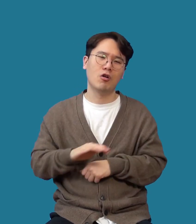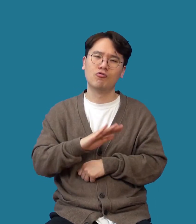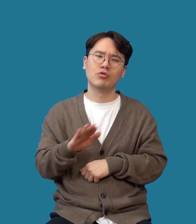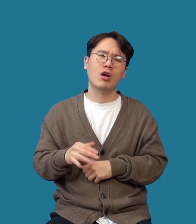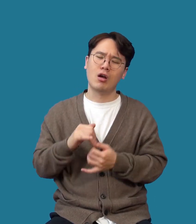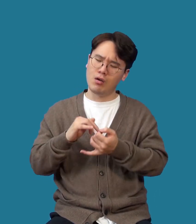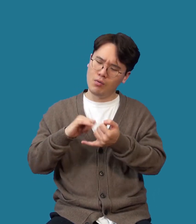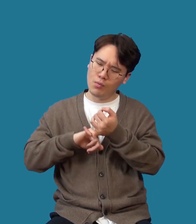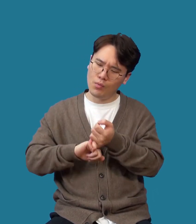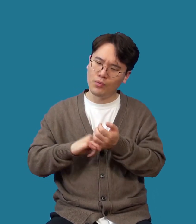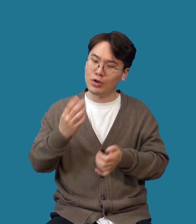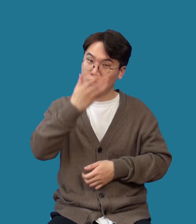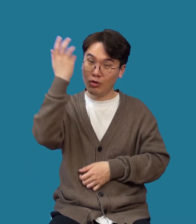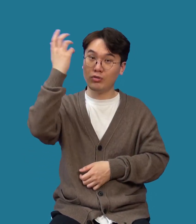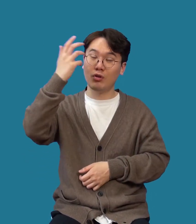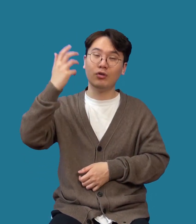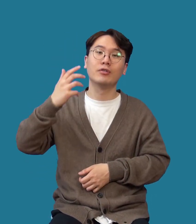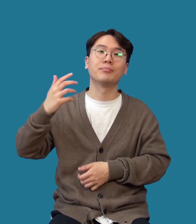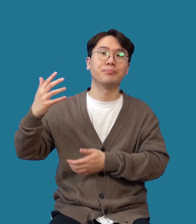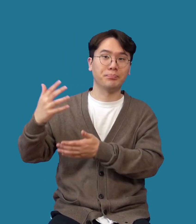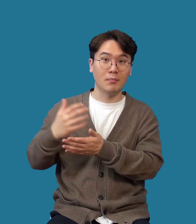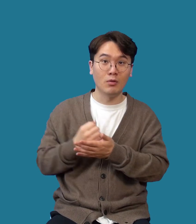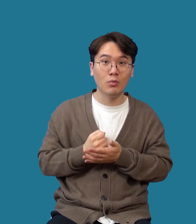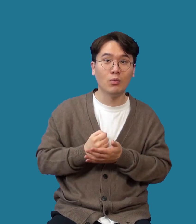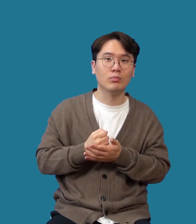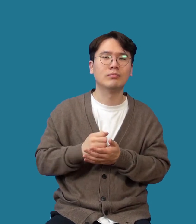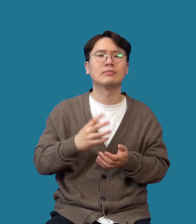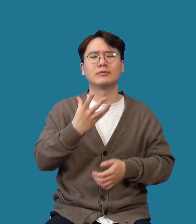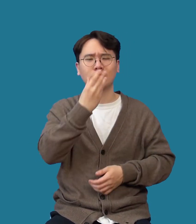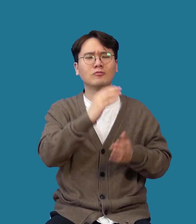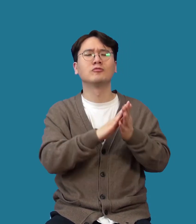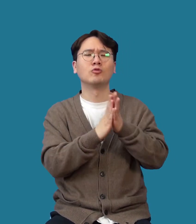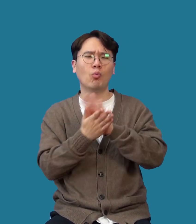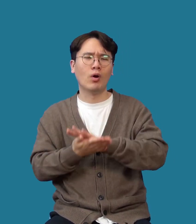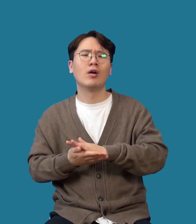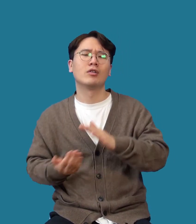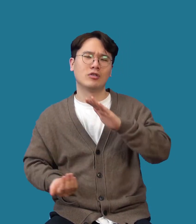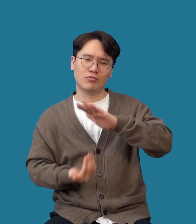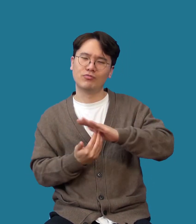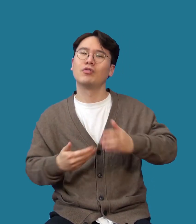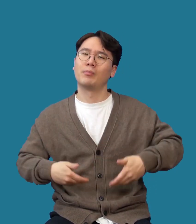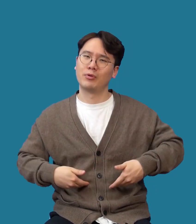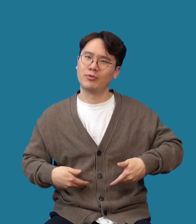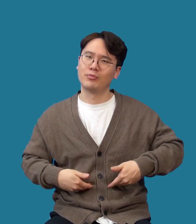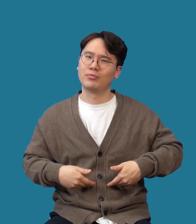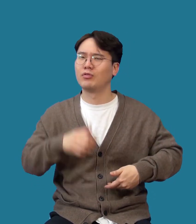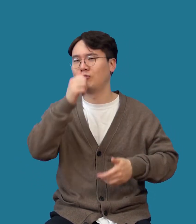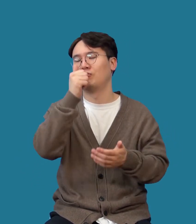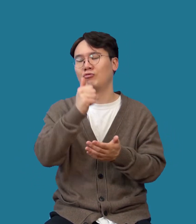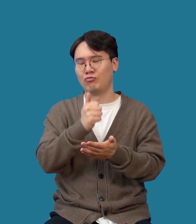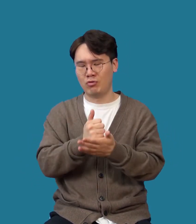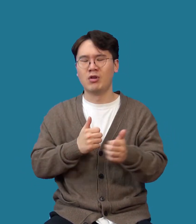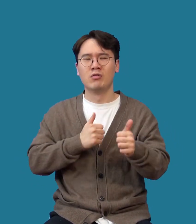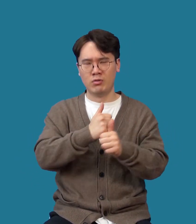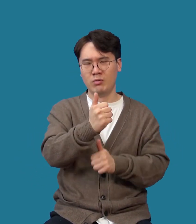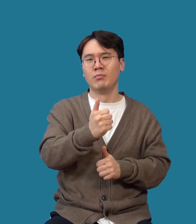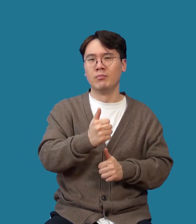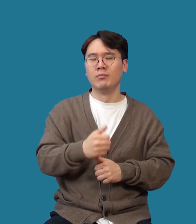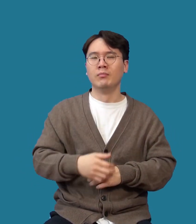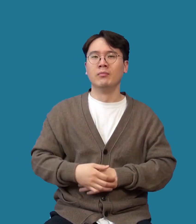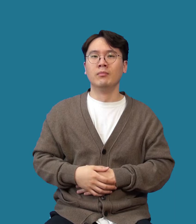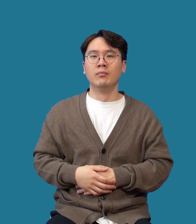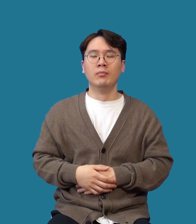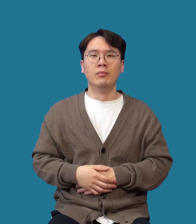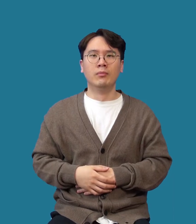지배를 받고 성령 충만해야 합니다. 그래야 성화를 이룰 수가 있습니다. 그 무서운 죄를 이길 수가 있습니다.